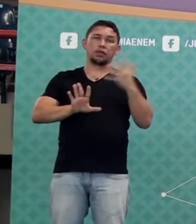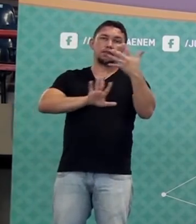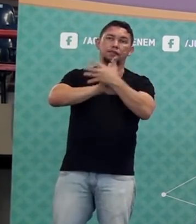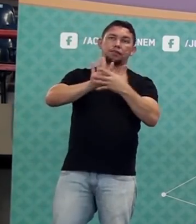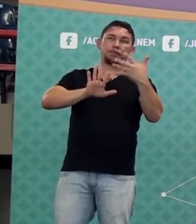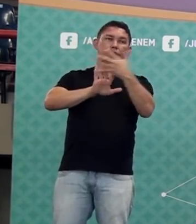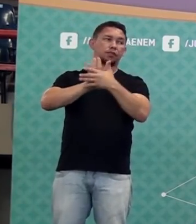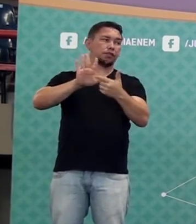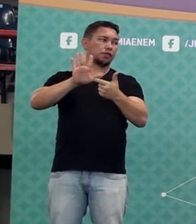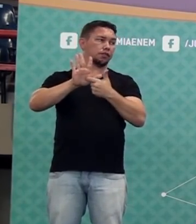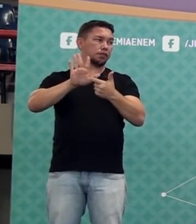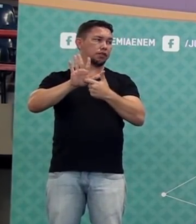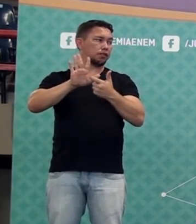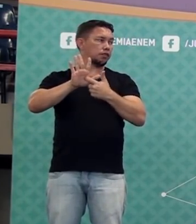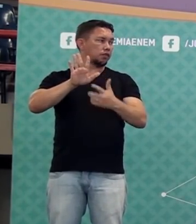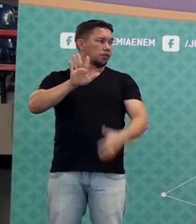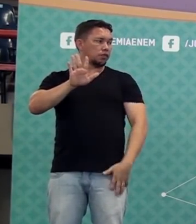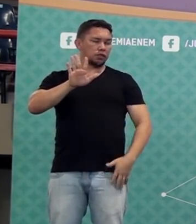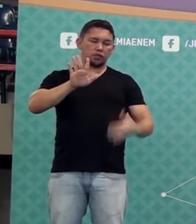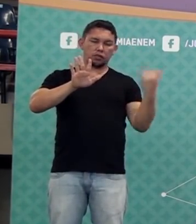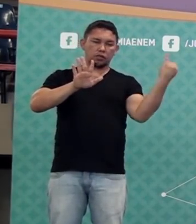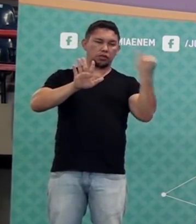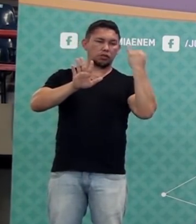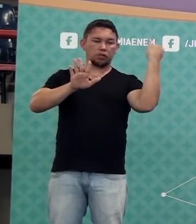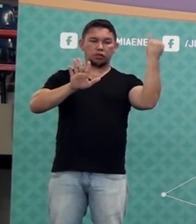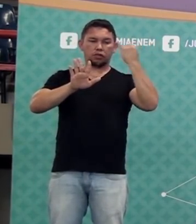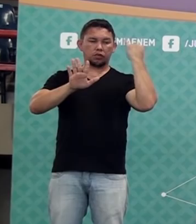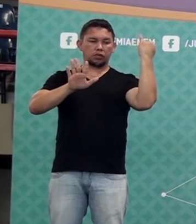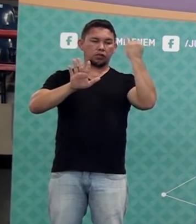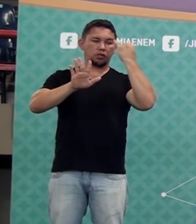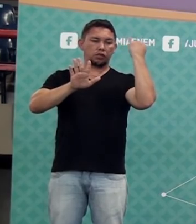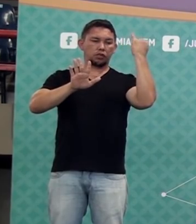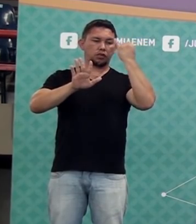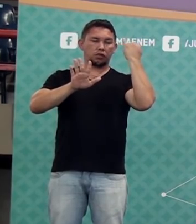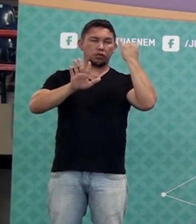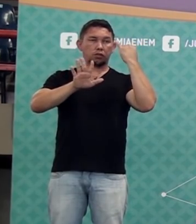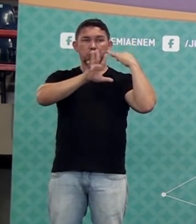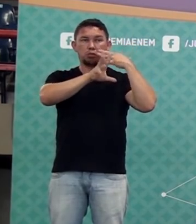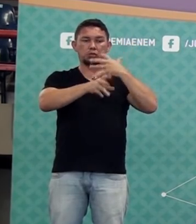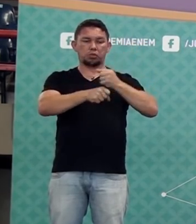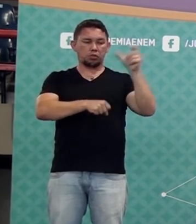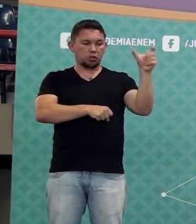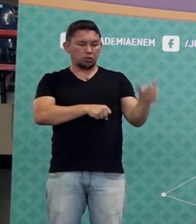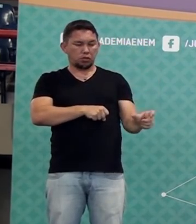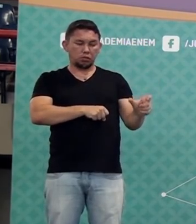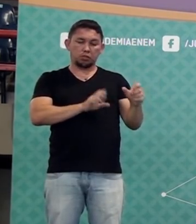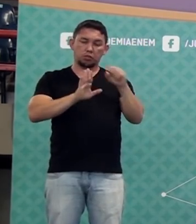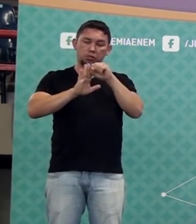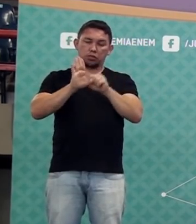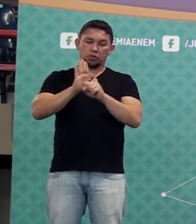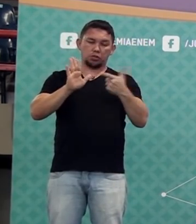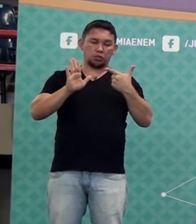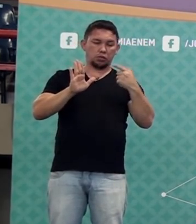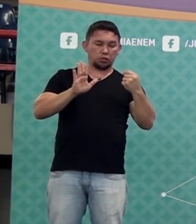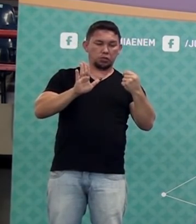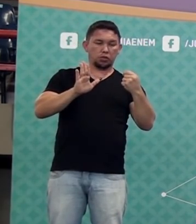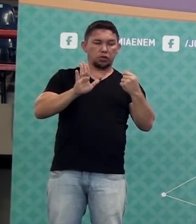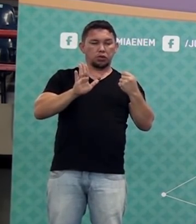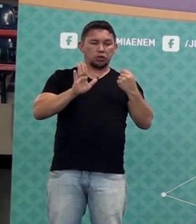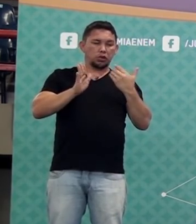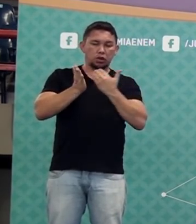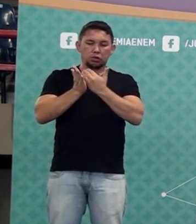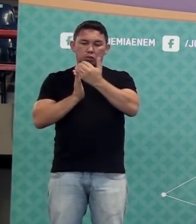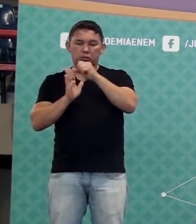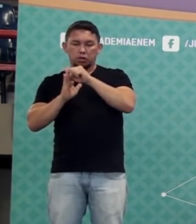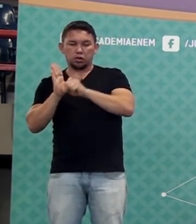texto de um dos mais importantes, talvez o mais importante historiador do século XX, entrando pelo século